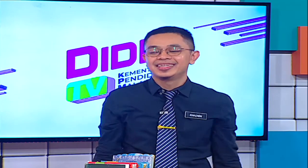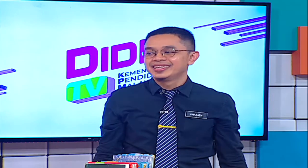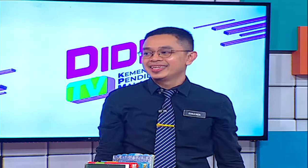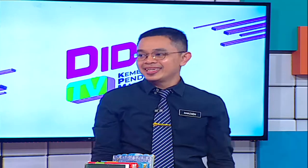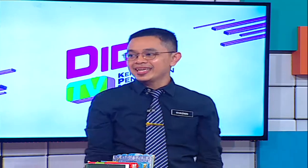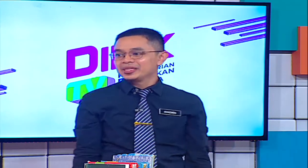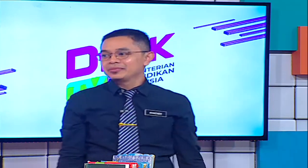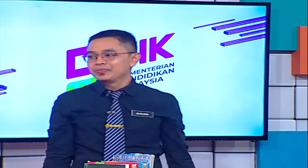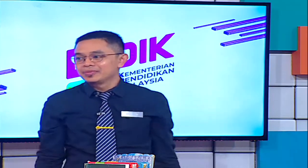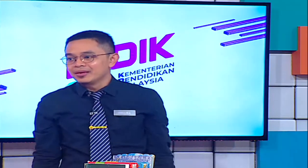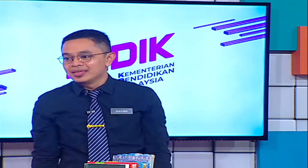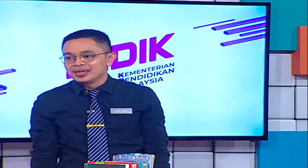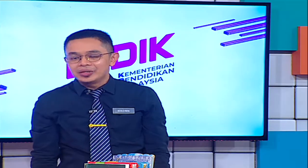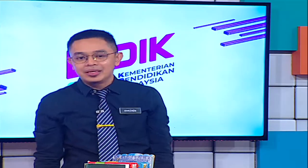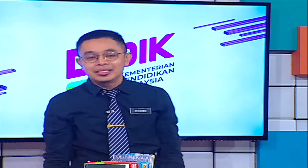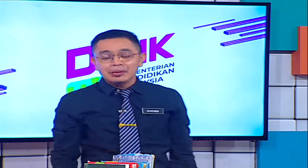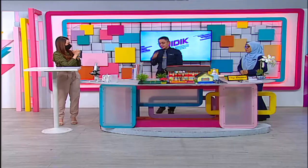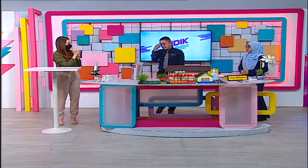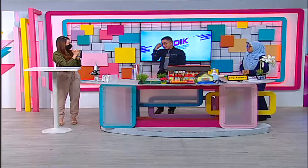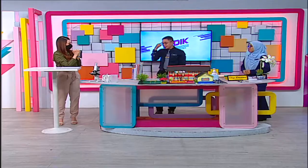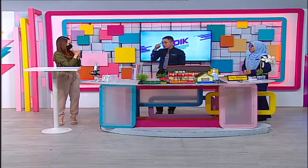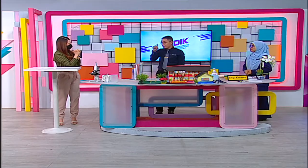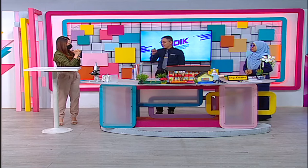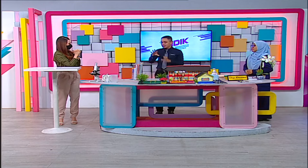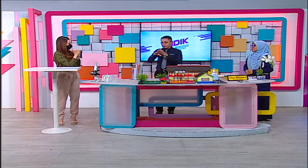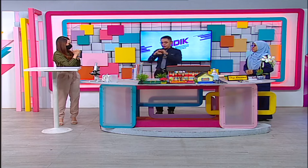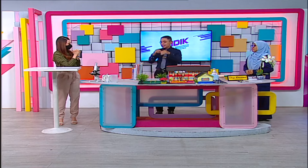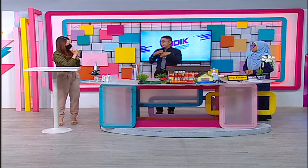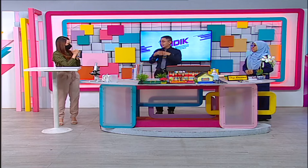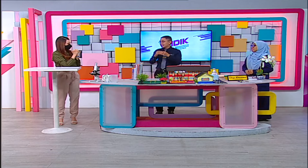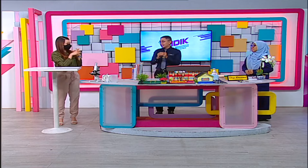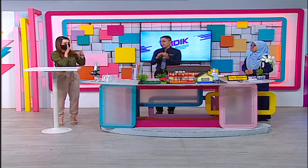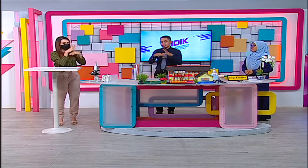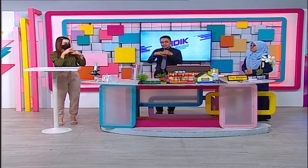Okey, cikgu, kenapa perlu senaman jari ni, cikgu? Okey, senaman jari ni untuk melembutkan. Okey, jari-jari.